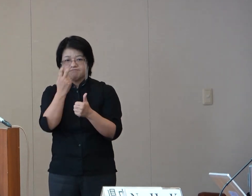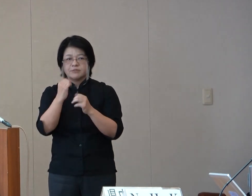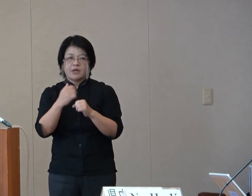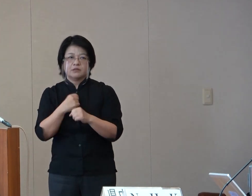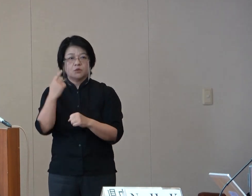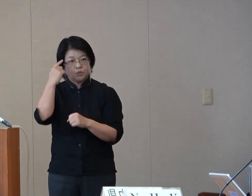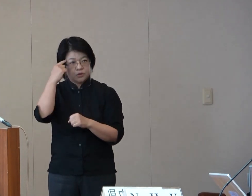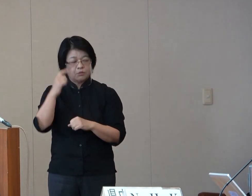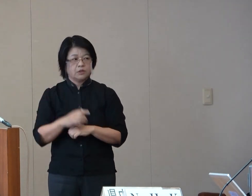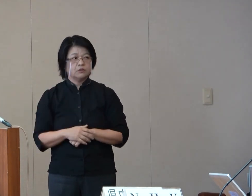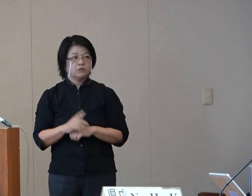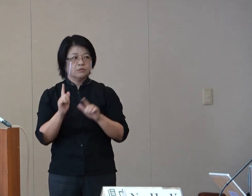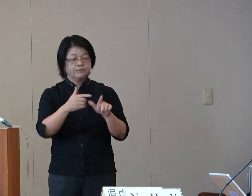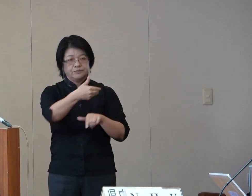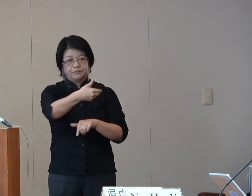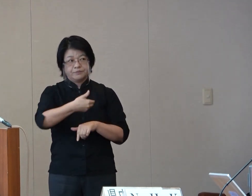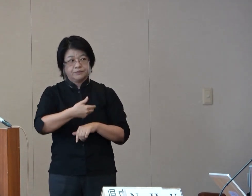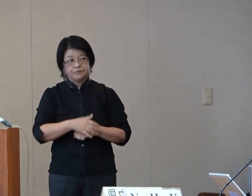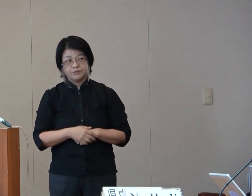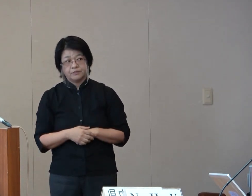甘いいきたいとおもいます